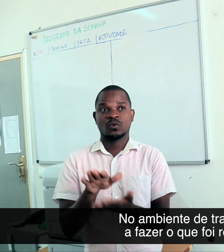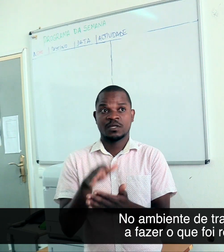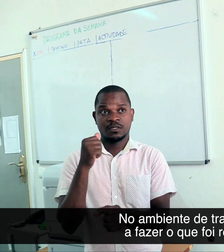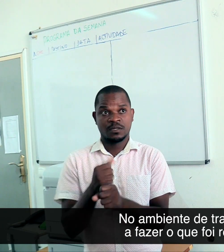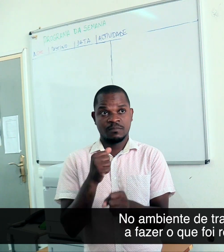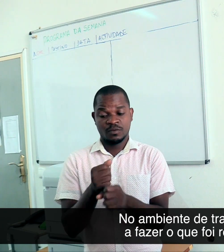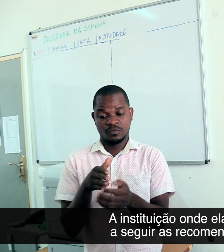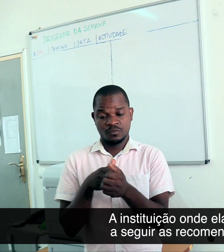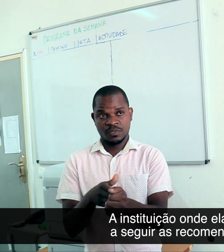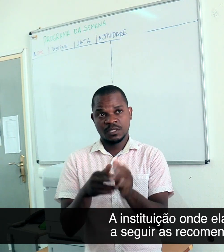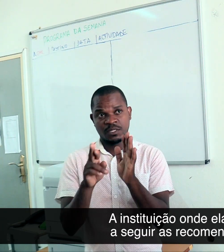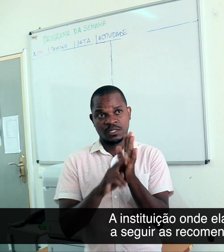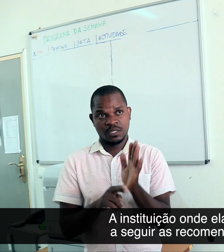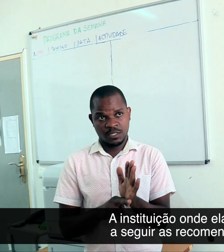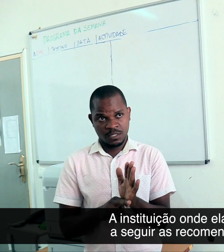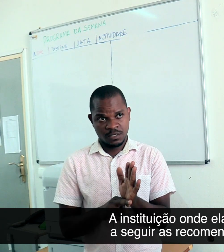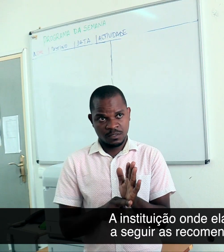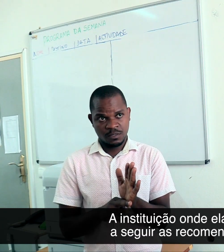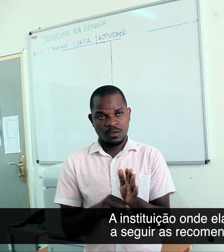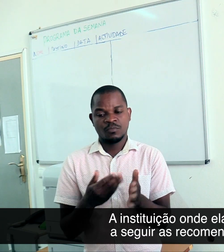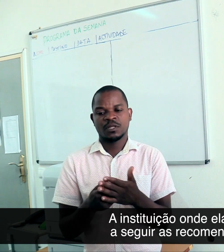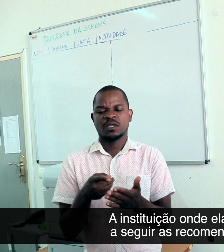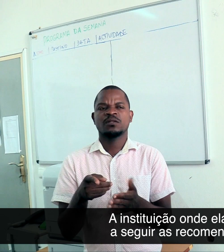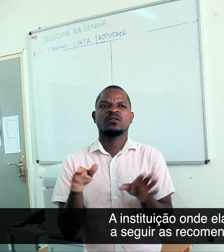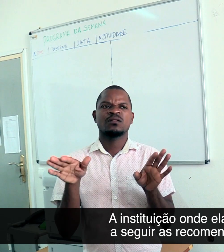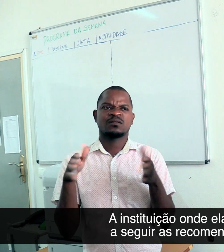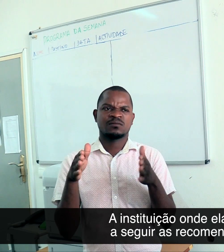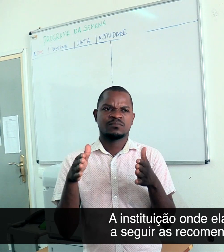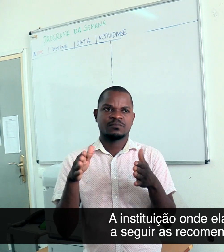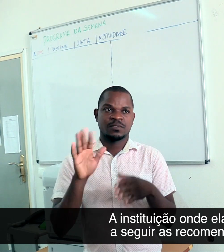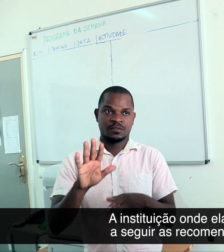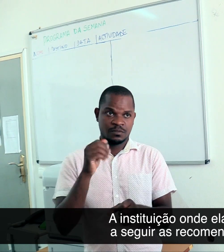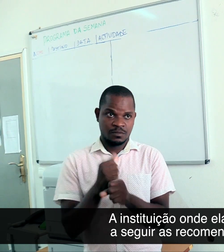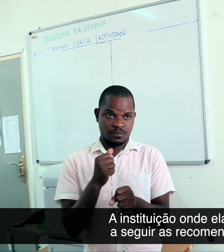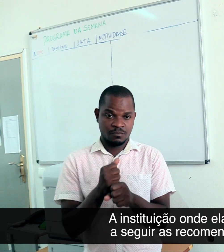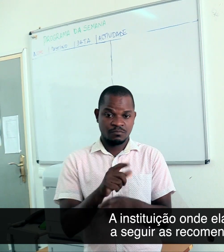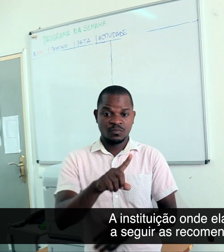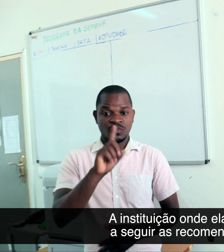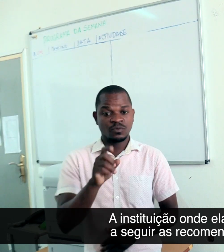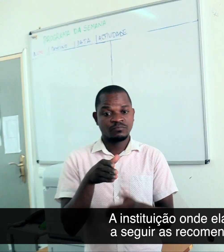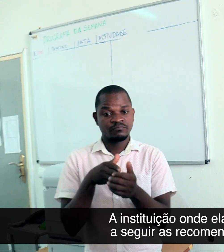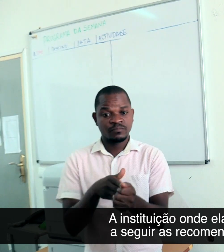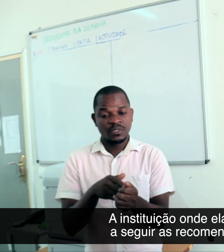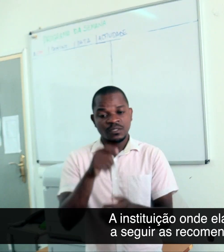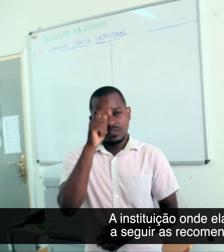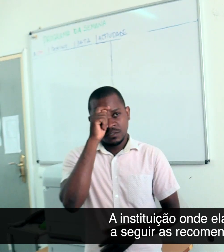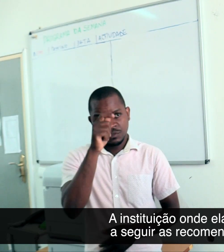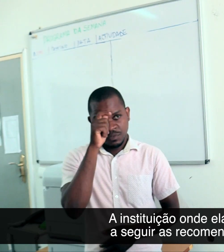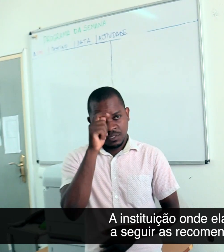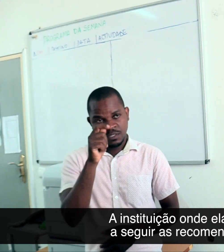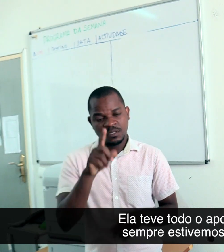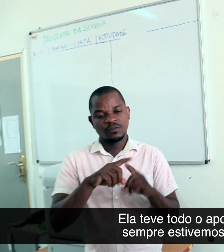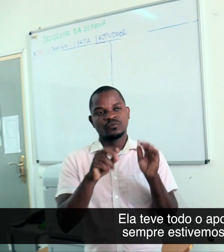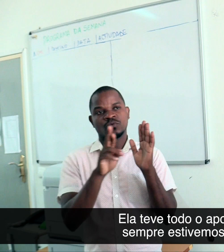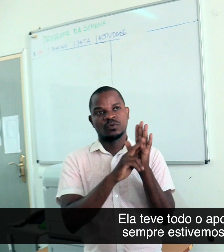foi recomendado, se a empresa onde ela está afeta, né, a instituição onde ela está afeta, está seguindo, está respeitando aquilo que são as recomendações